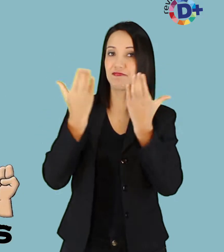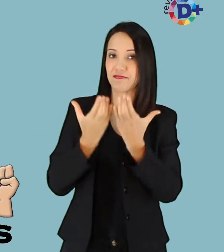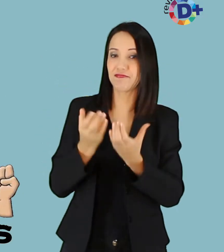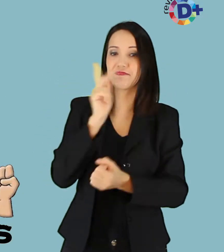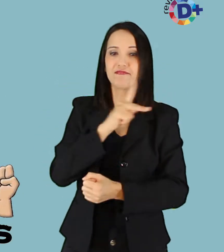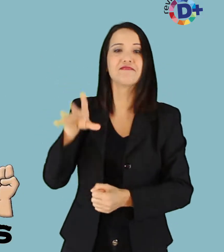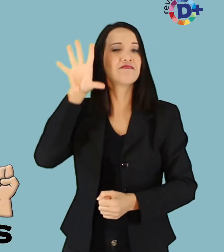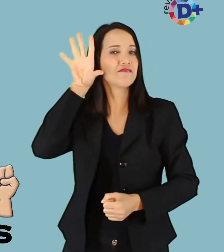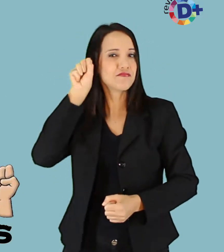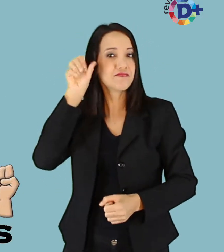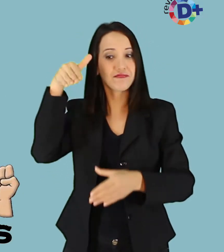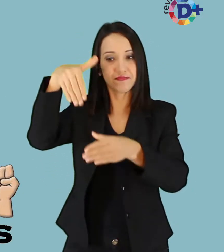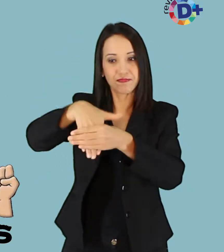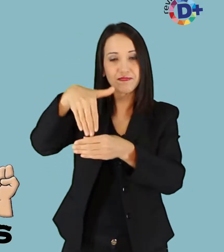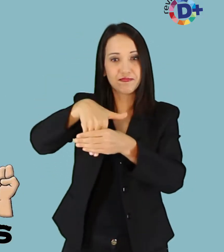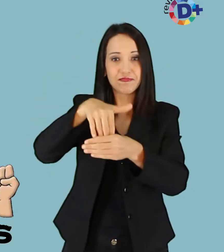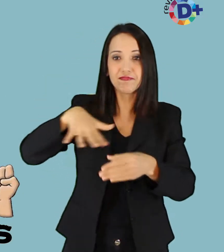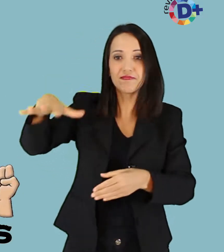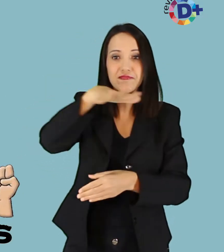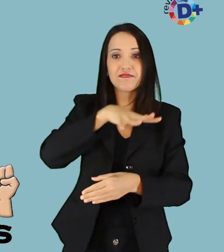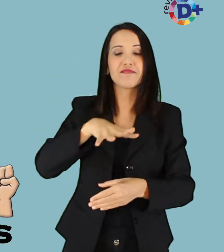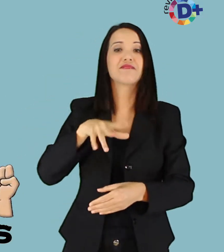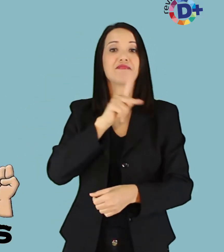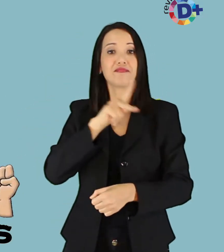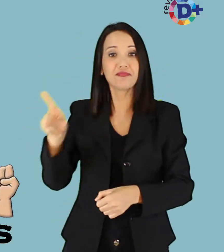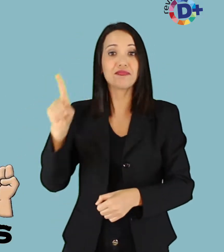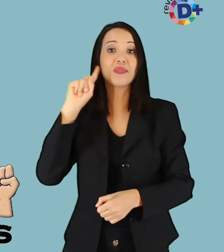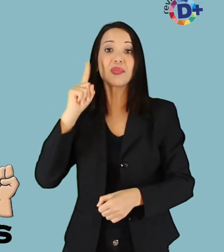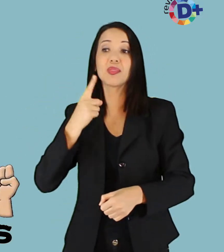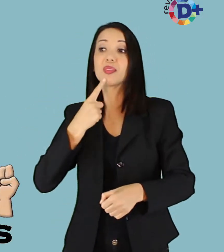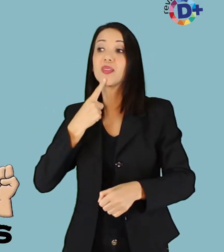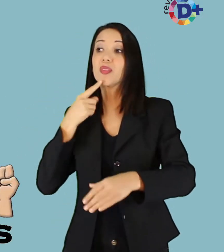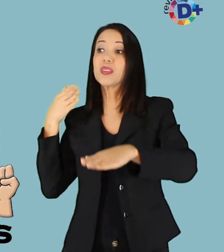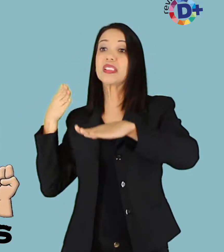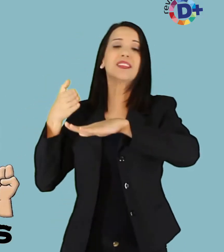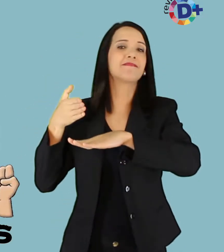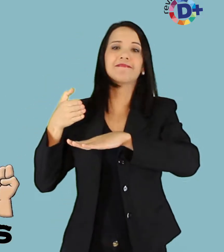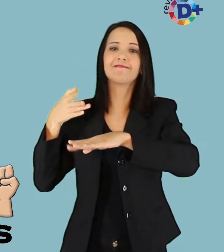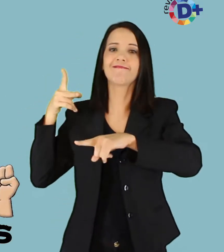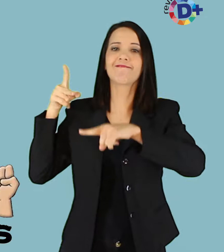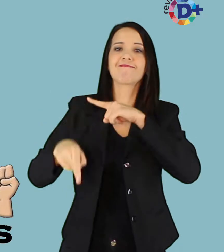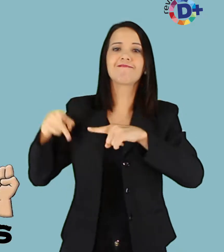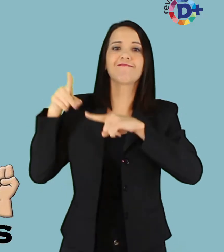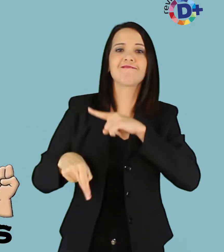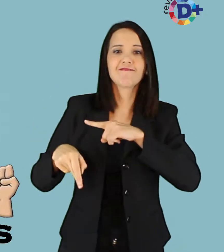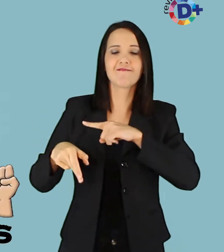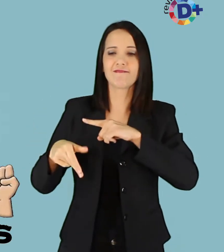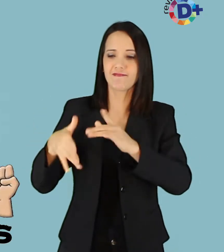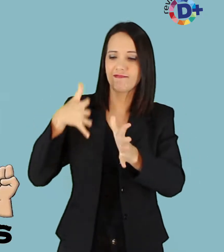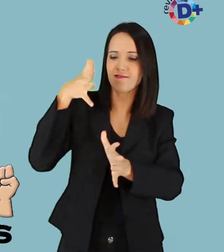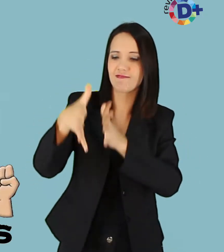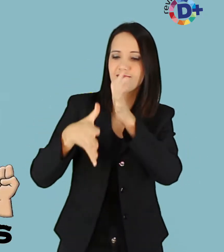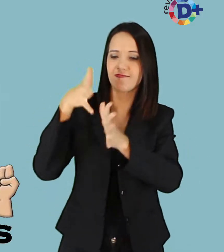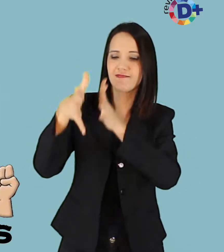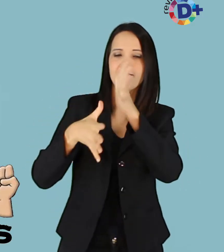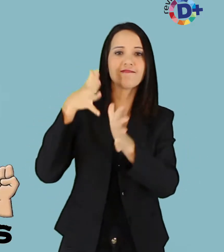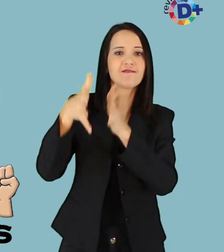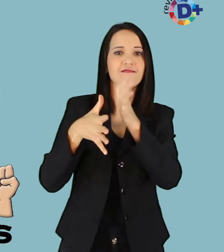ouvintes decidiram em votação, da qual os professores surdos foram impedidos de participar, que o uso de sinais